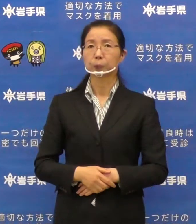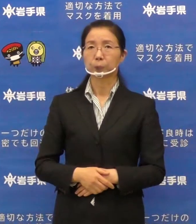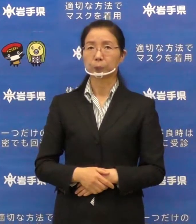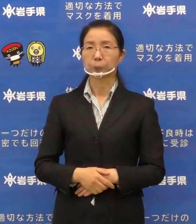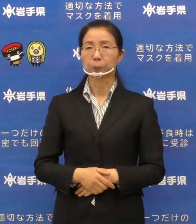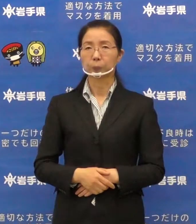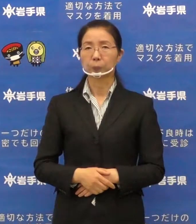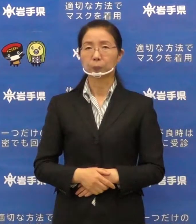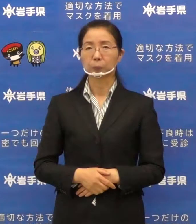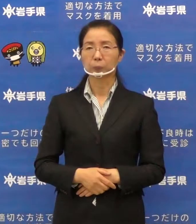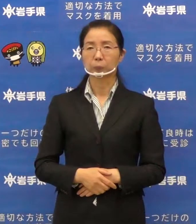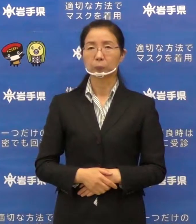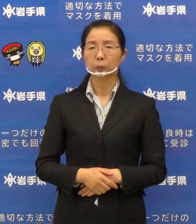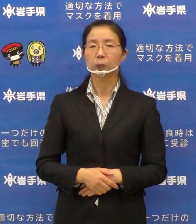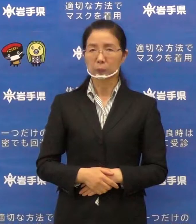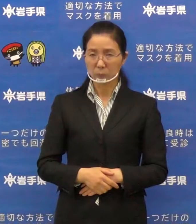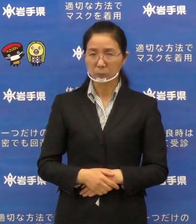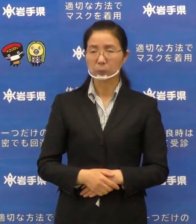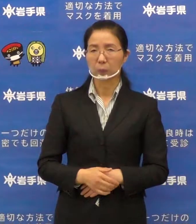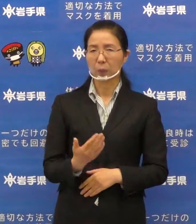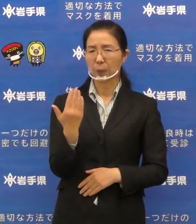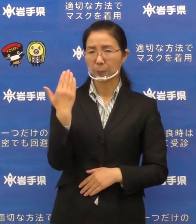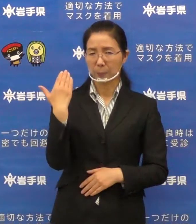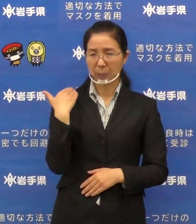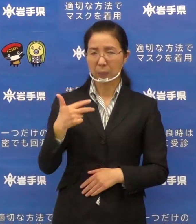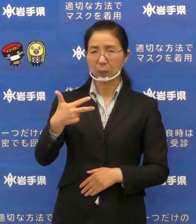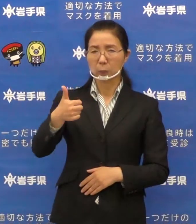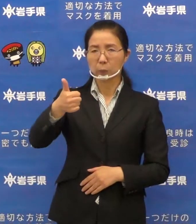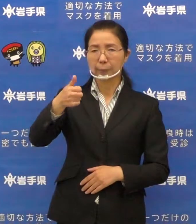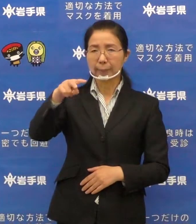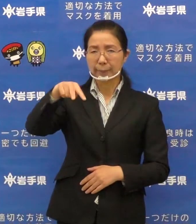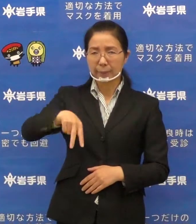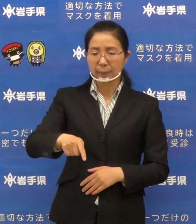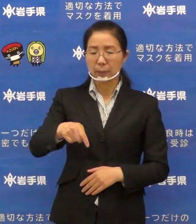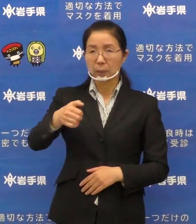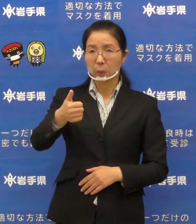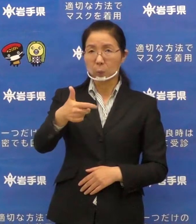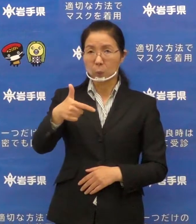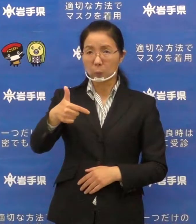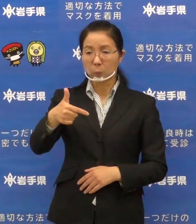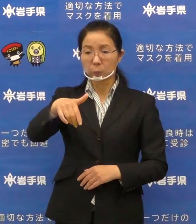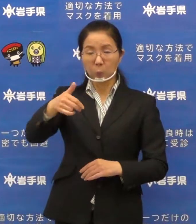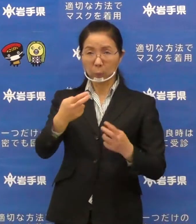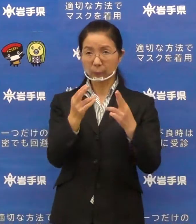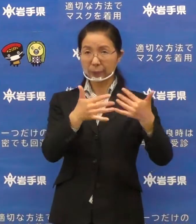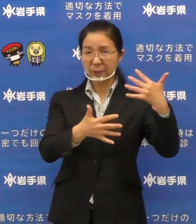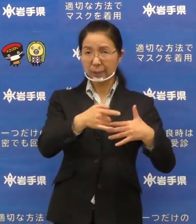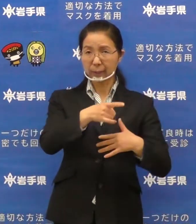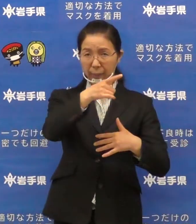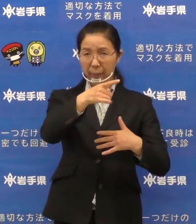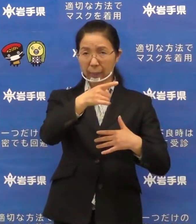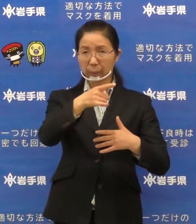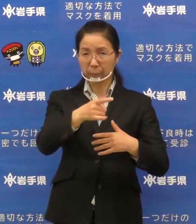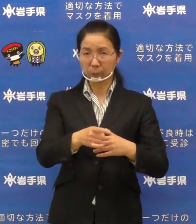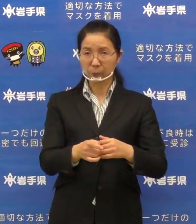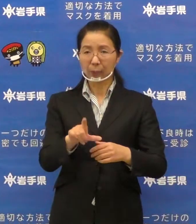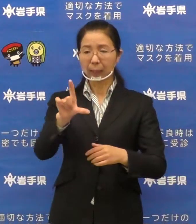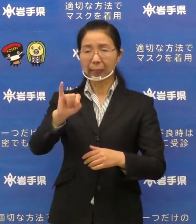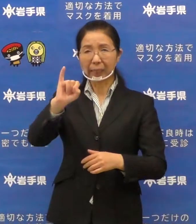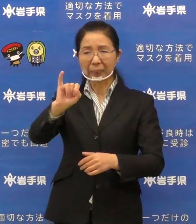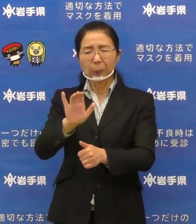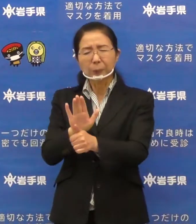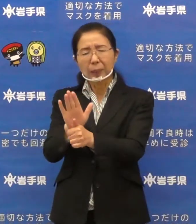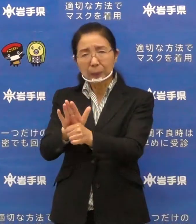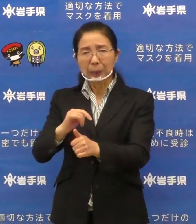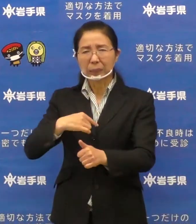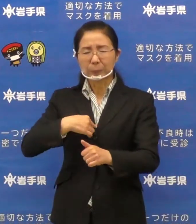スターウォーズでは、カイロ・レンが自分を犠牲にして、主人公レイを助けること